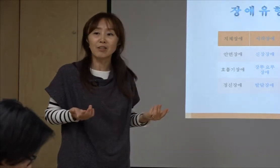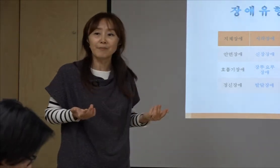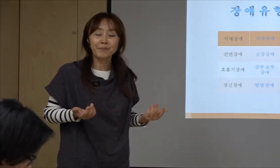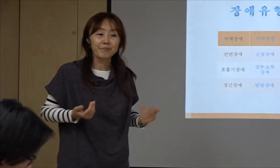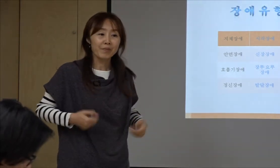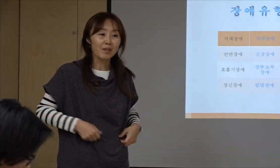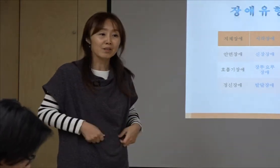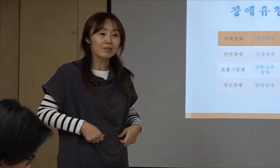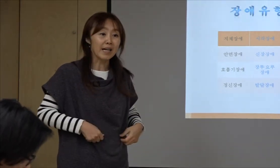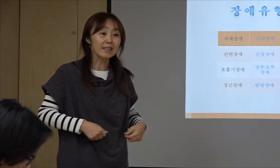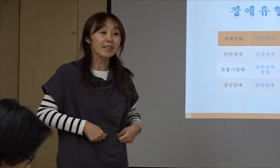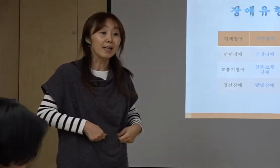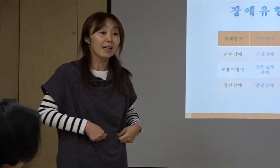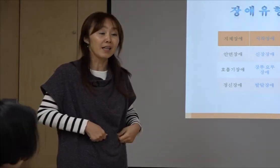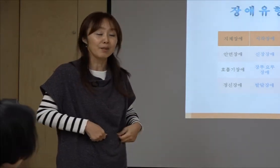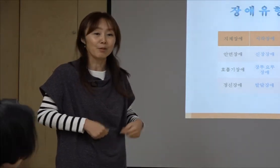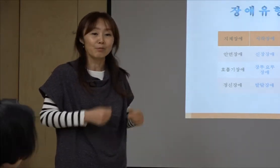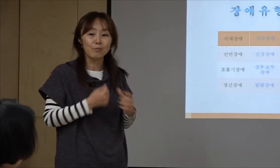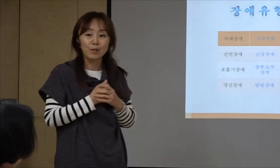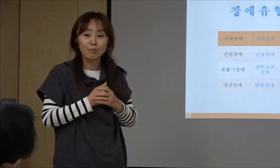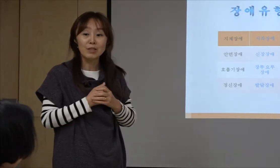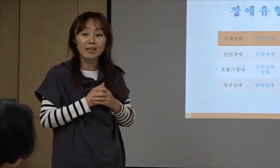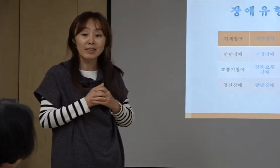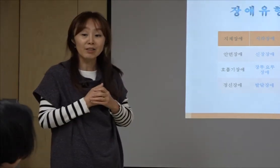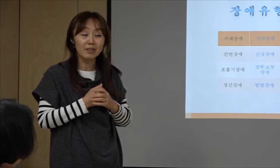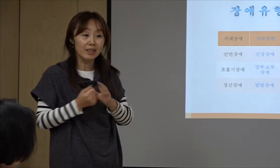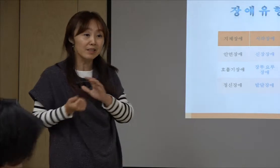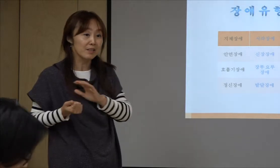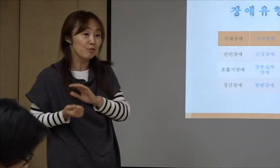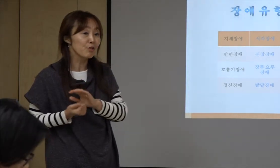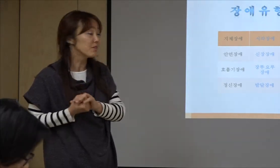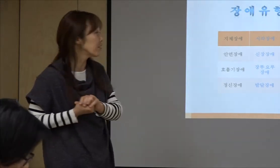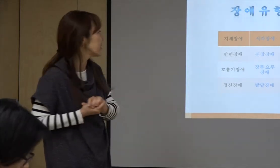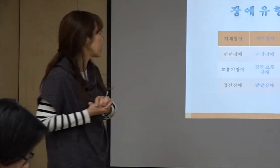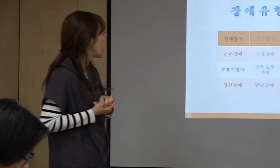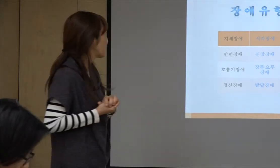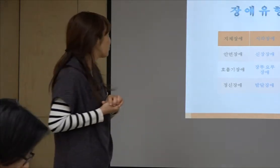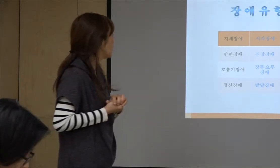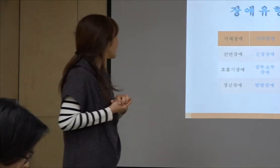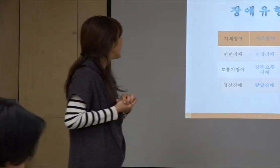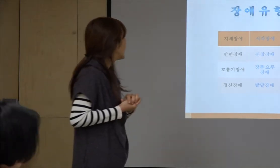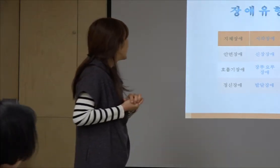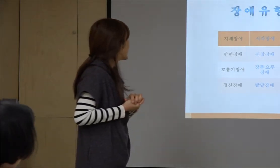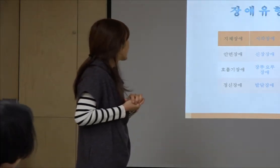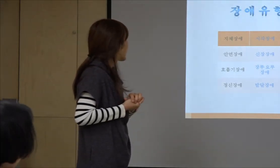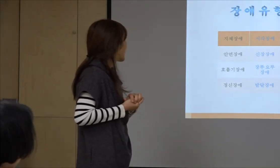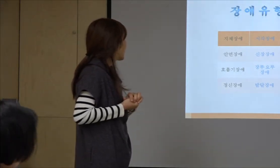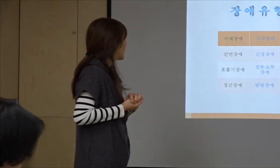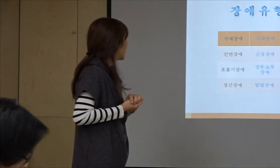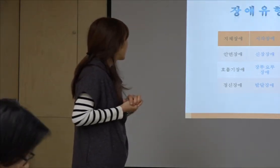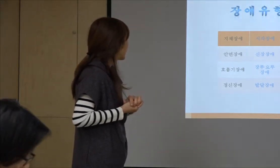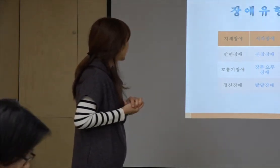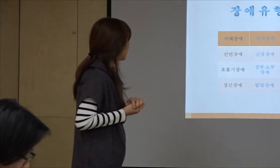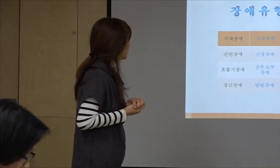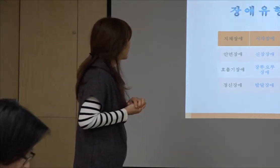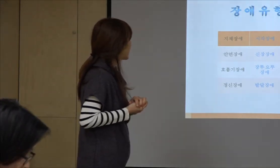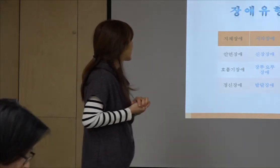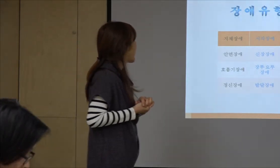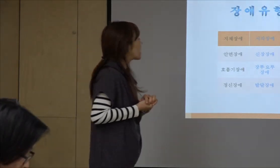돼서 어떤 장기가 문제가 생겨서 생기는 이제 후천성 장애인 거고요. 이제 대부분 이제